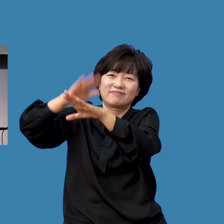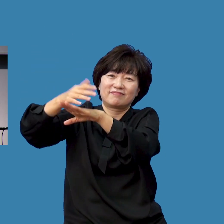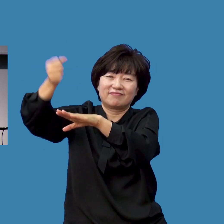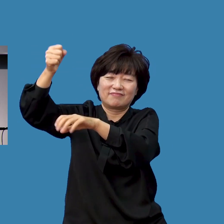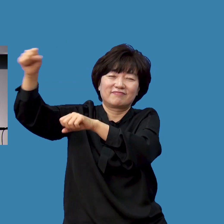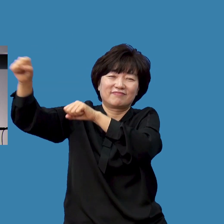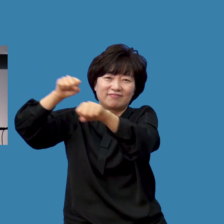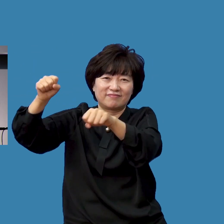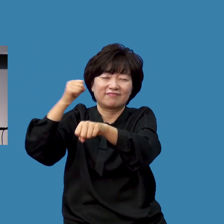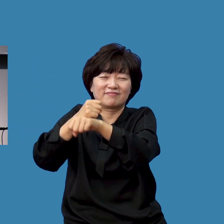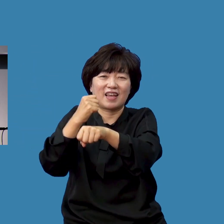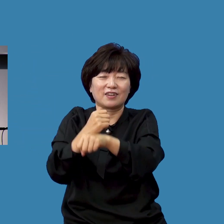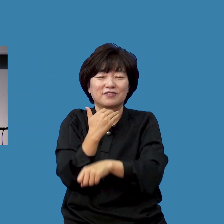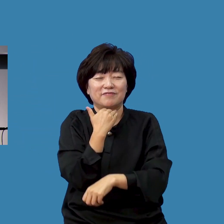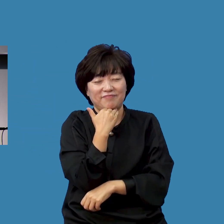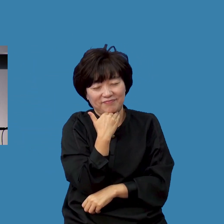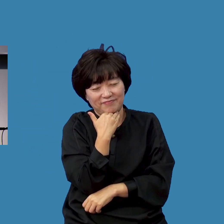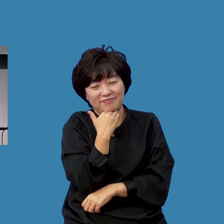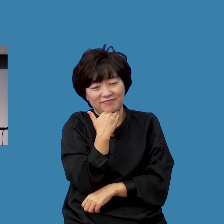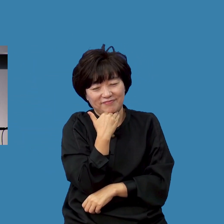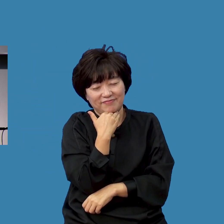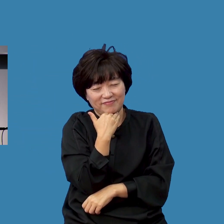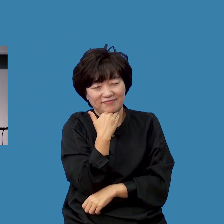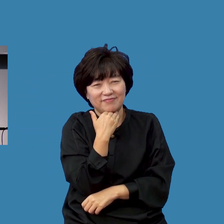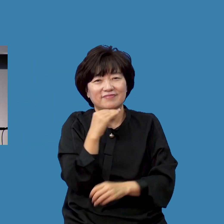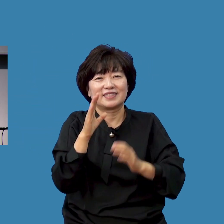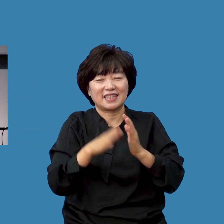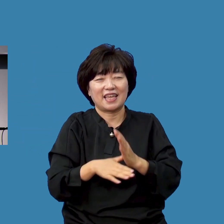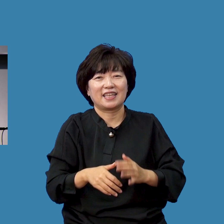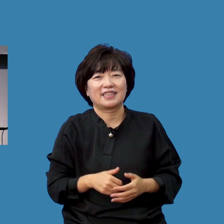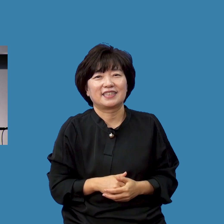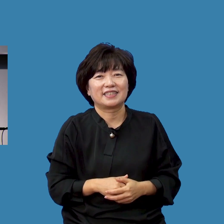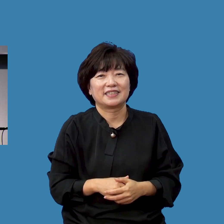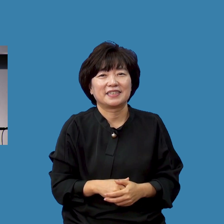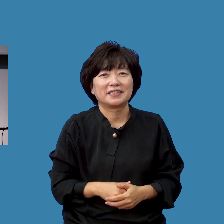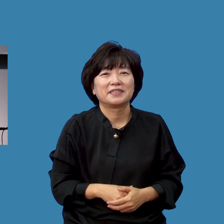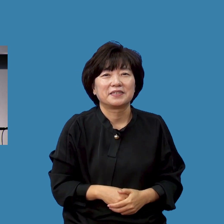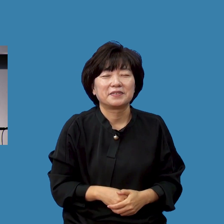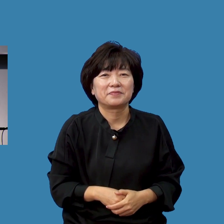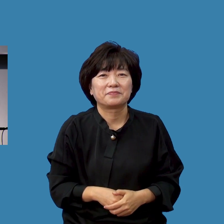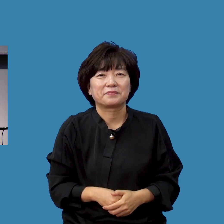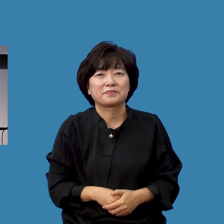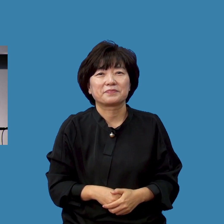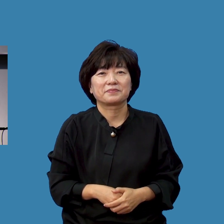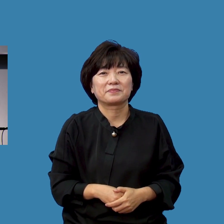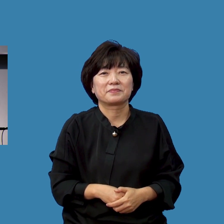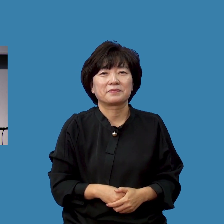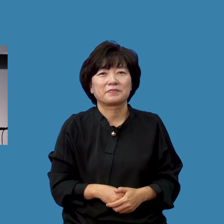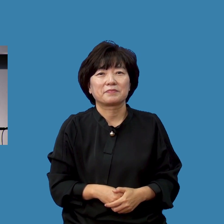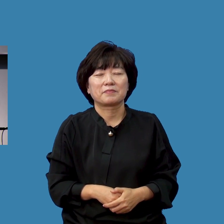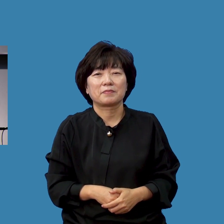하나님이 하신다고 하는 믿음을 가지고 그냥 묵묵하게 기다리는 것이 가장 중요한 때입니다.